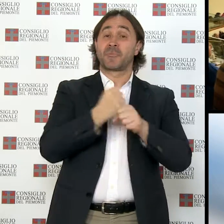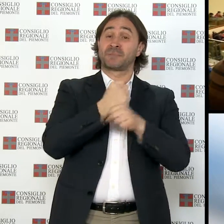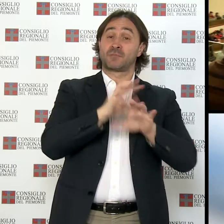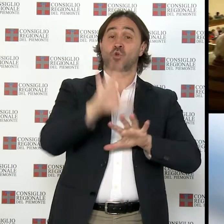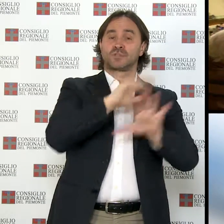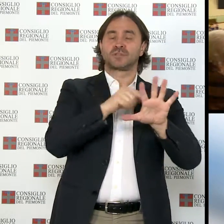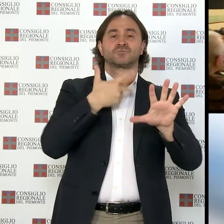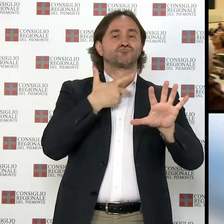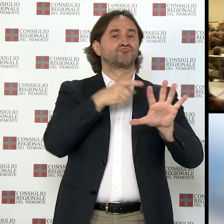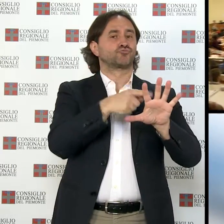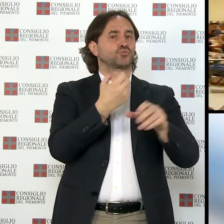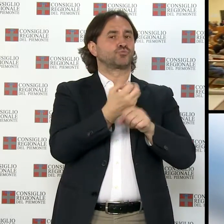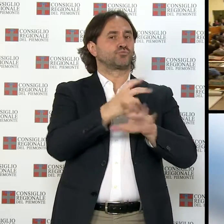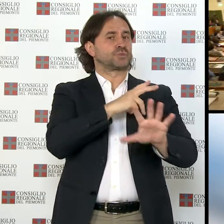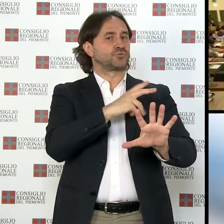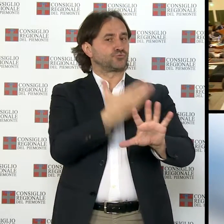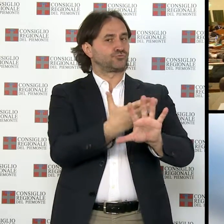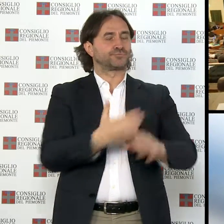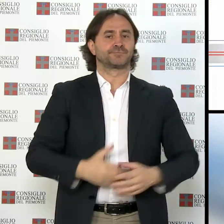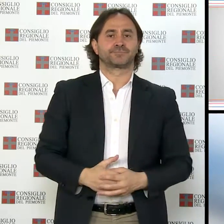attenzione al settore.